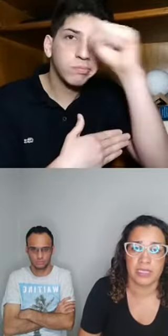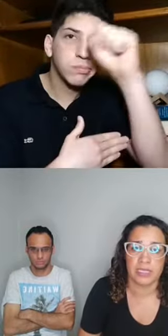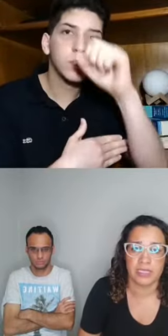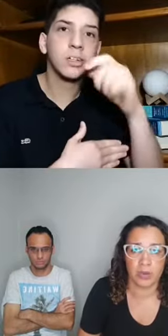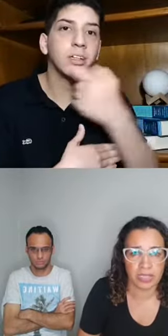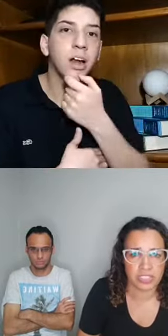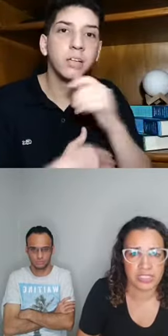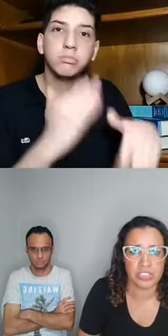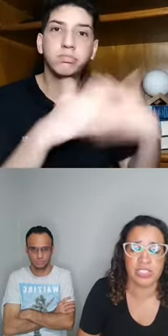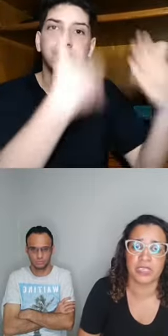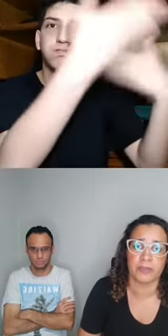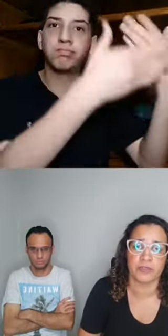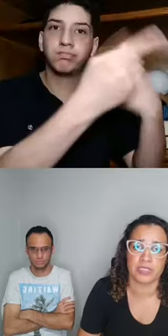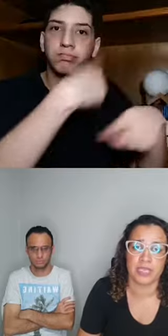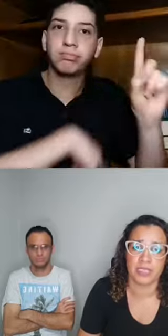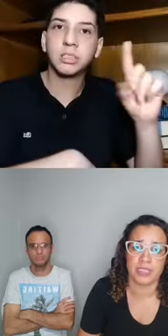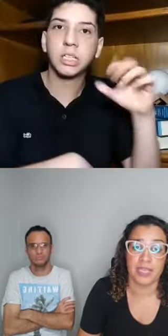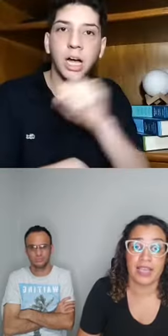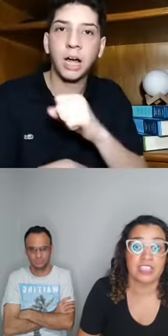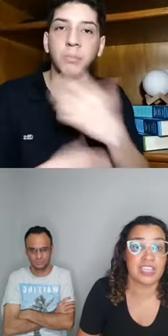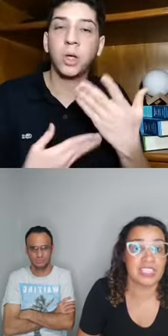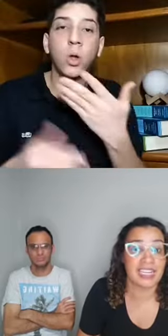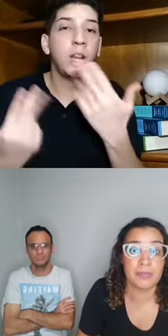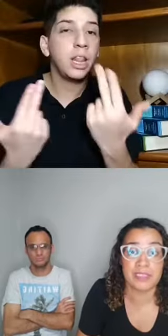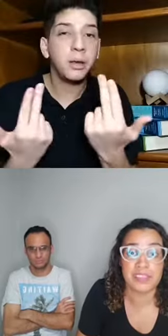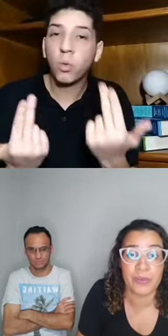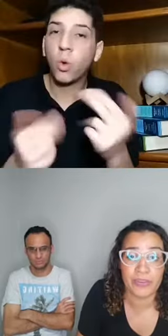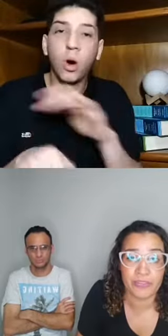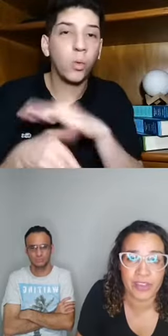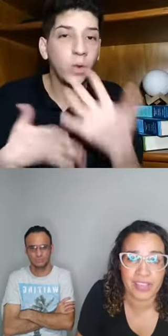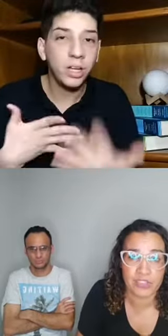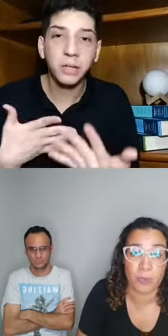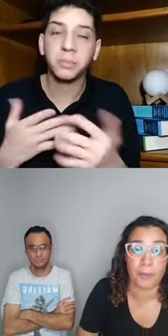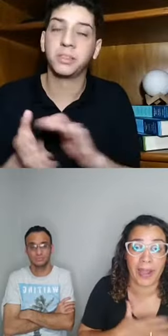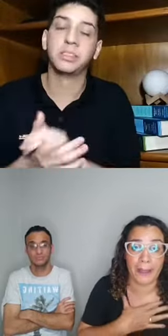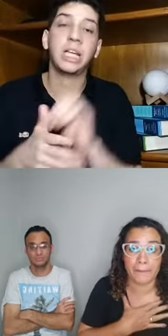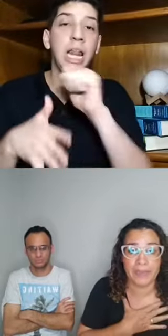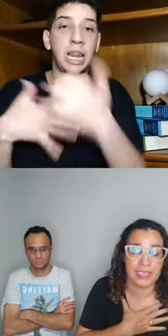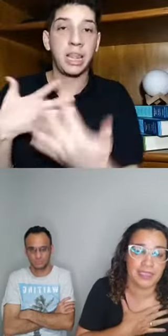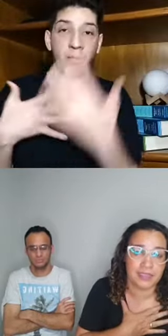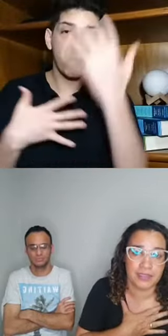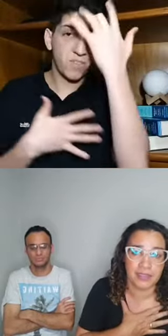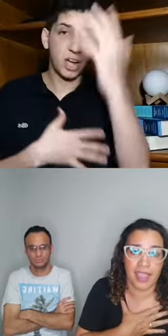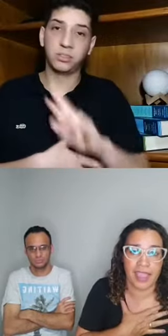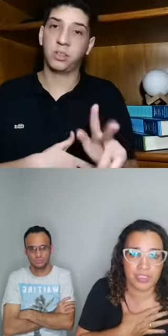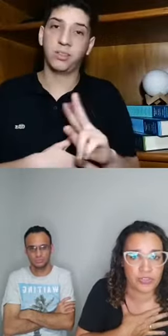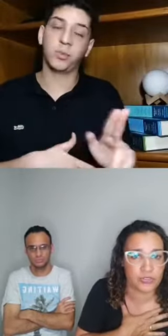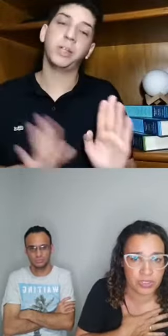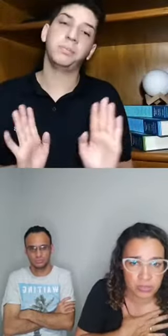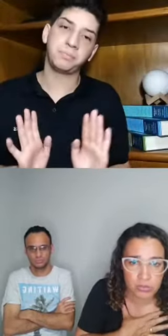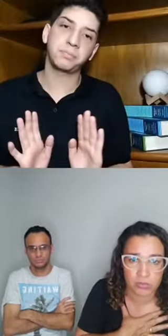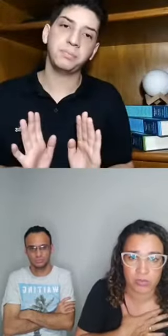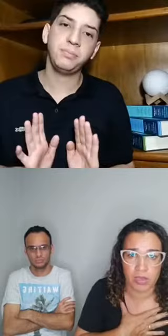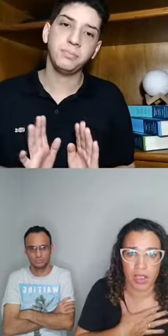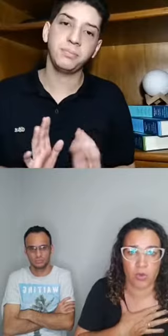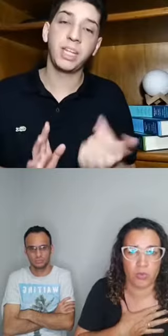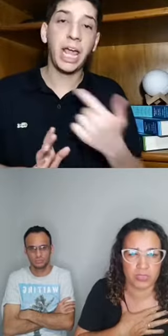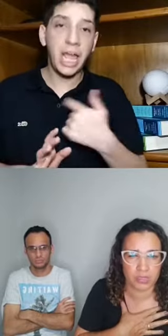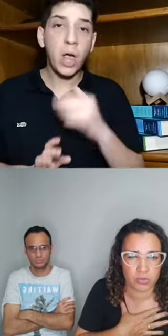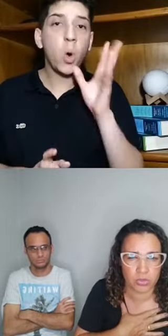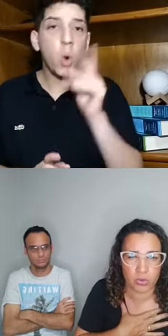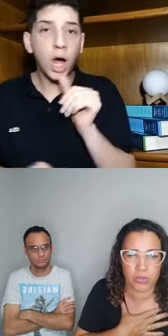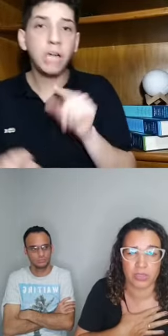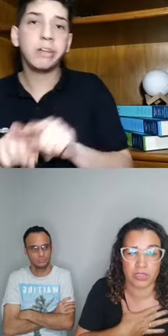coisa. Então, eu deixo essa dica para vocês. Gente, a Libras não é fácil. Para mim, é difícil.